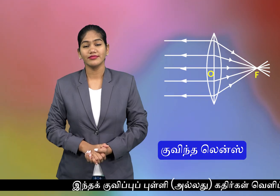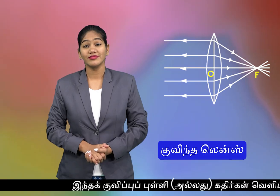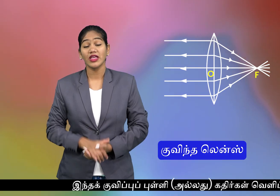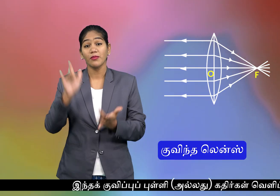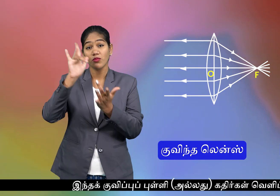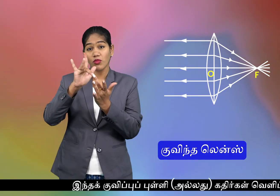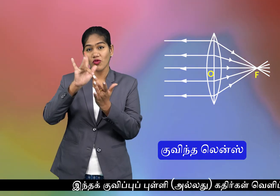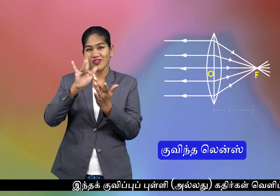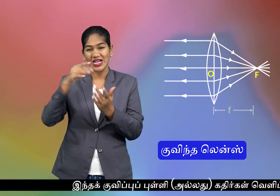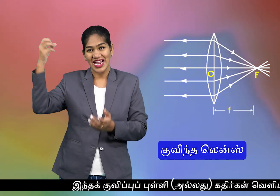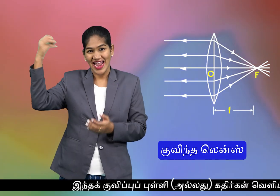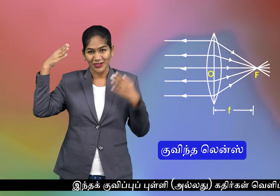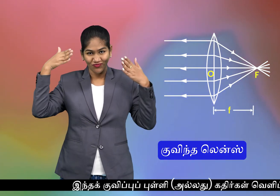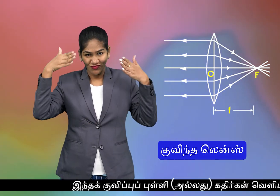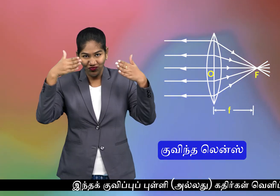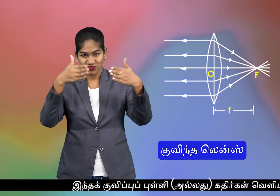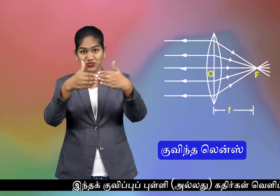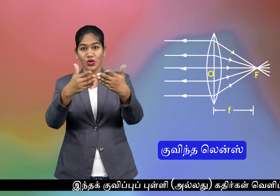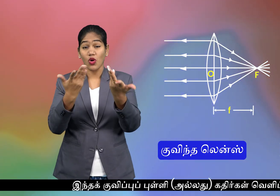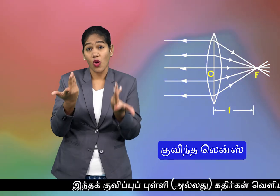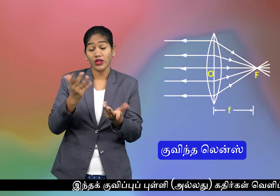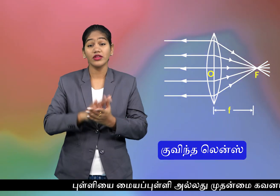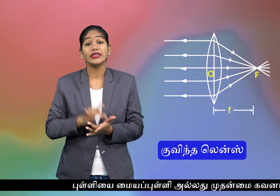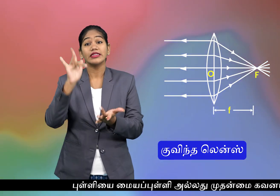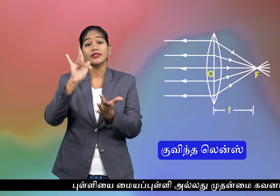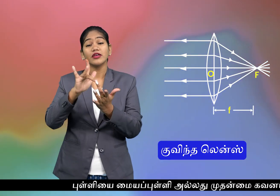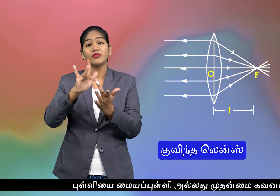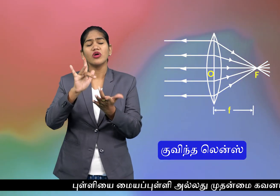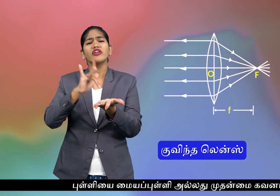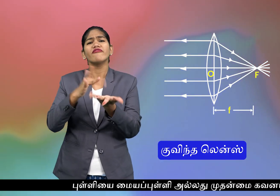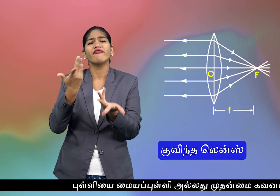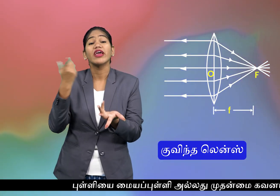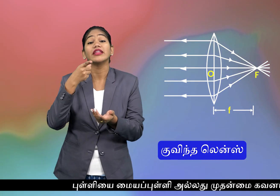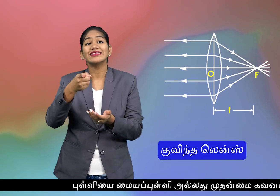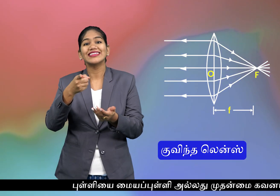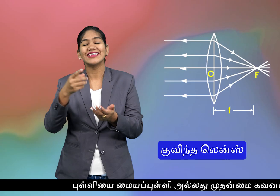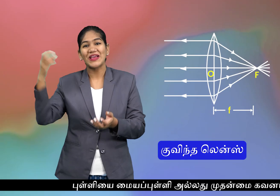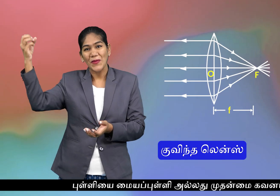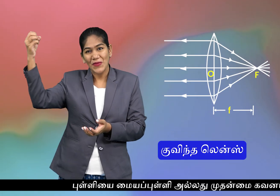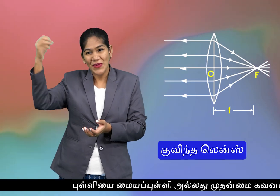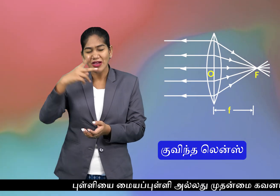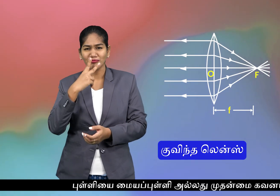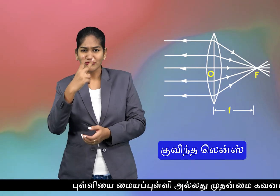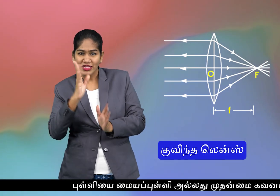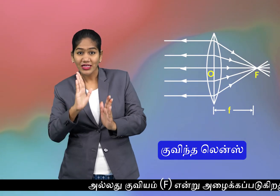இந்த குவிப்புள்ளி அல்லது கதிர்கள் வெளிப்படும் புள்ளியை மையப்புள்ளி அல்லது முதன்மை கவனம்